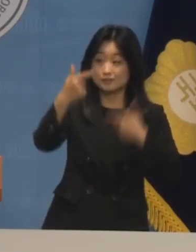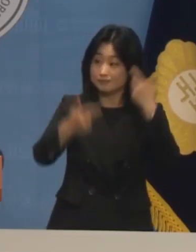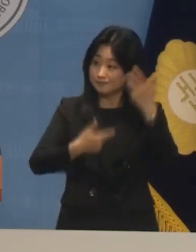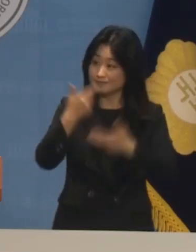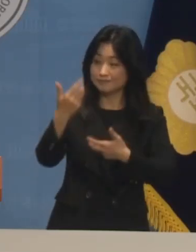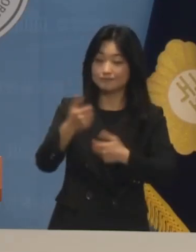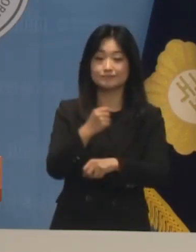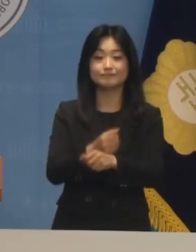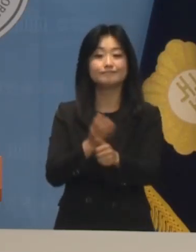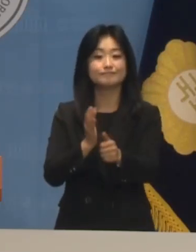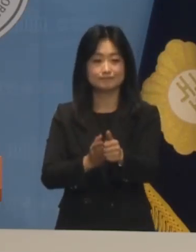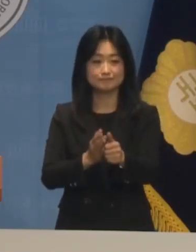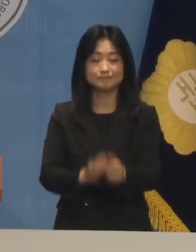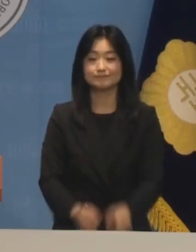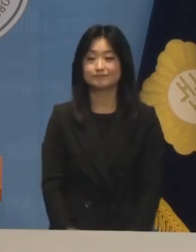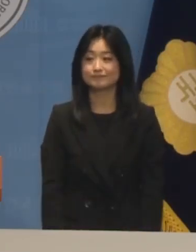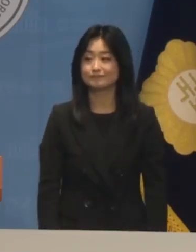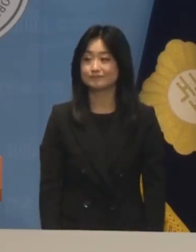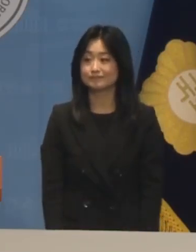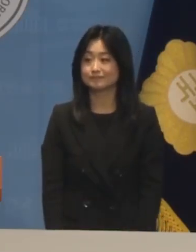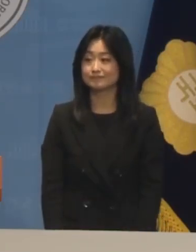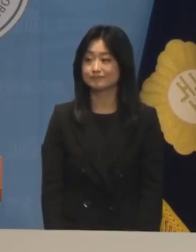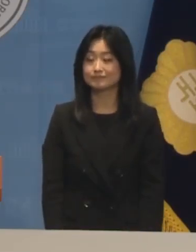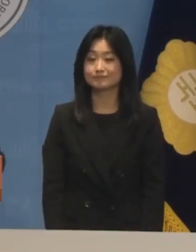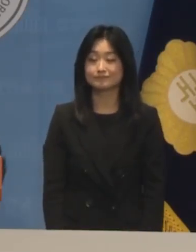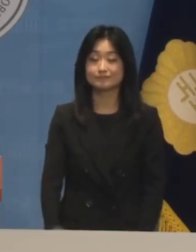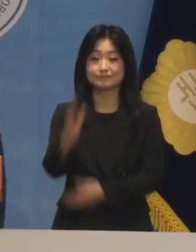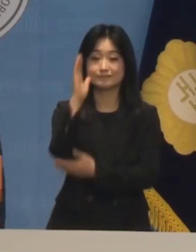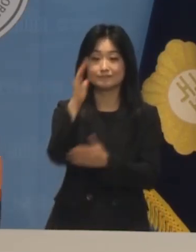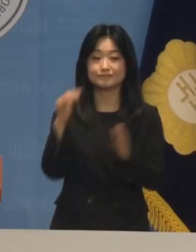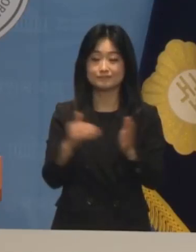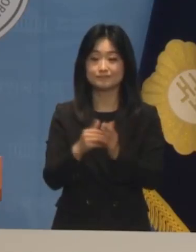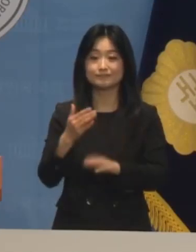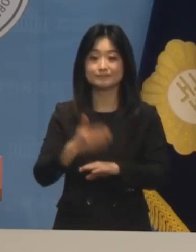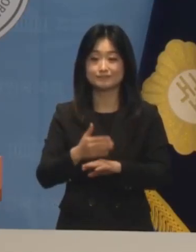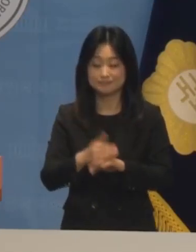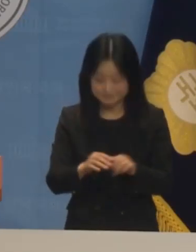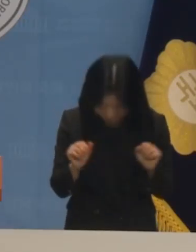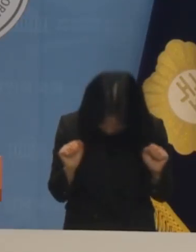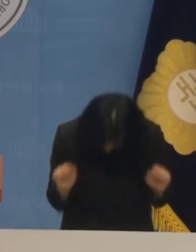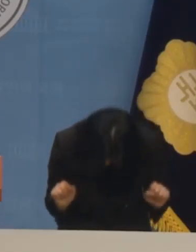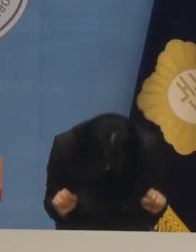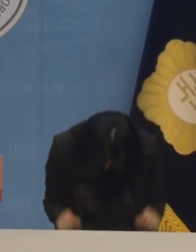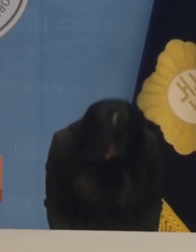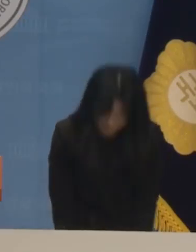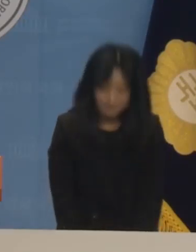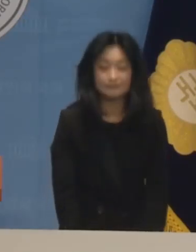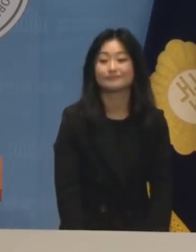이동해서 질의응답하도록 하겠습니다. 네, 이것으로 기자회견 마치도록 하겠습니다. 감사합니다.